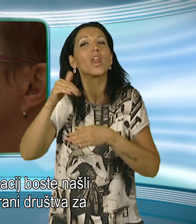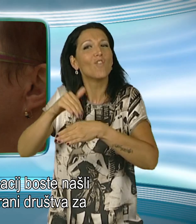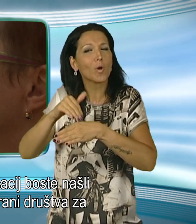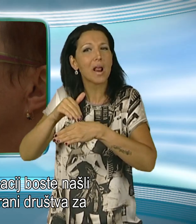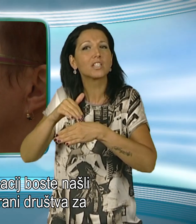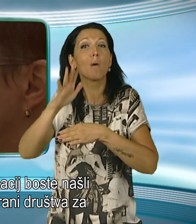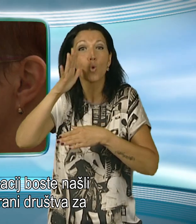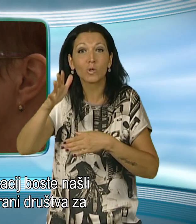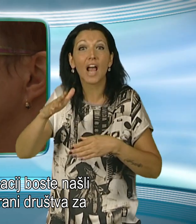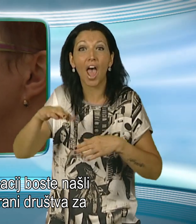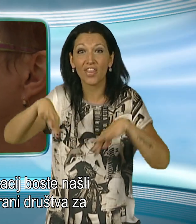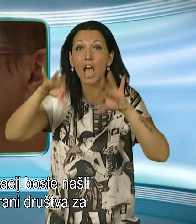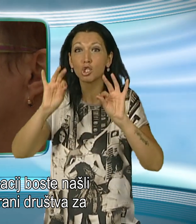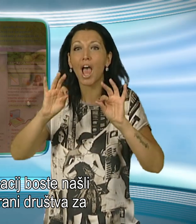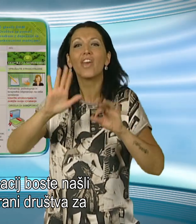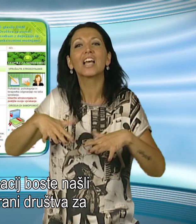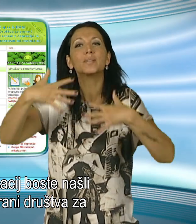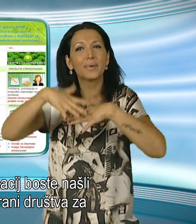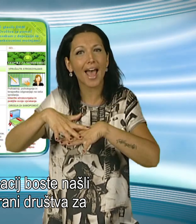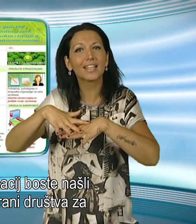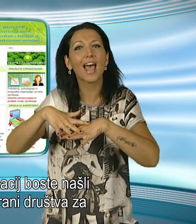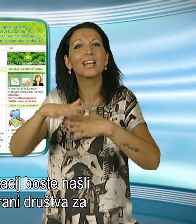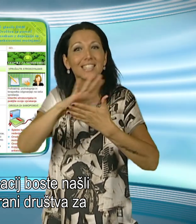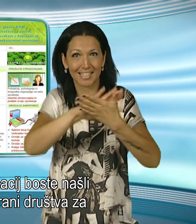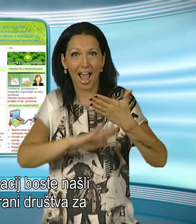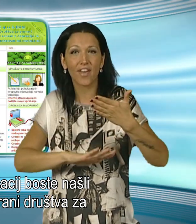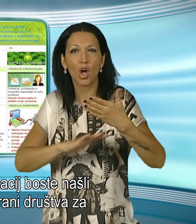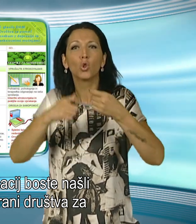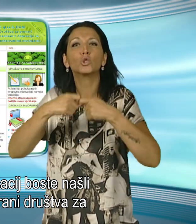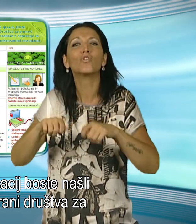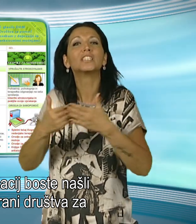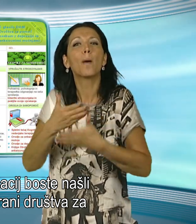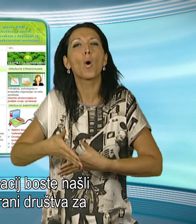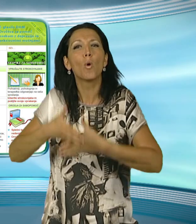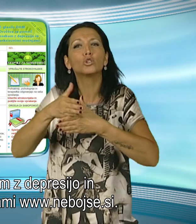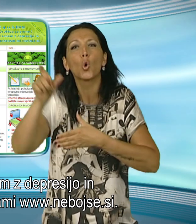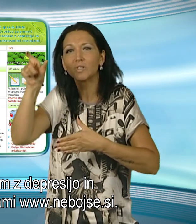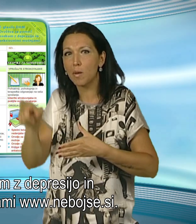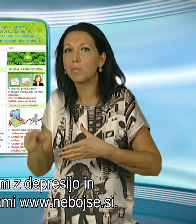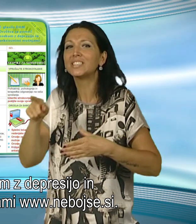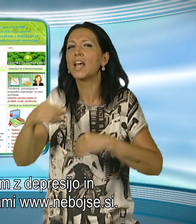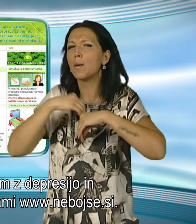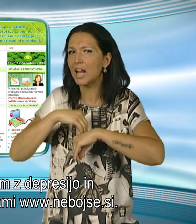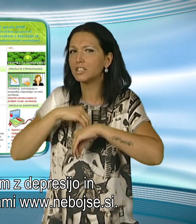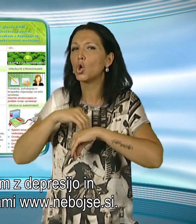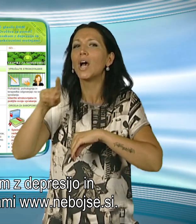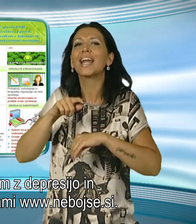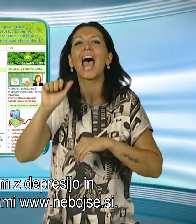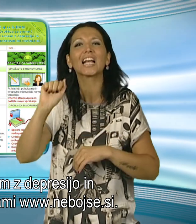Veliko informacij boste našli na spletni strani Društva za pomoč osebam z depresijo in anksioznimi motnjami na